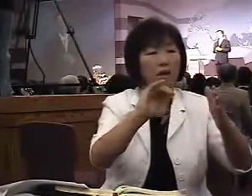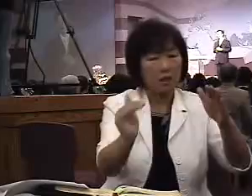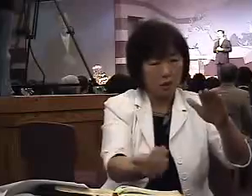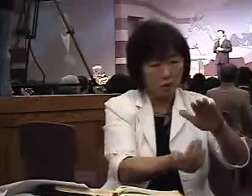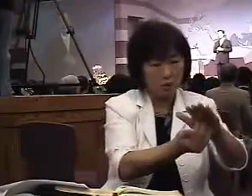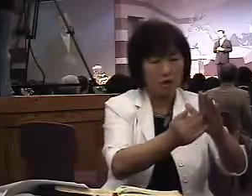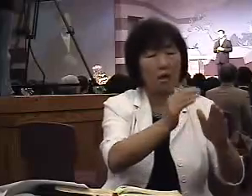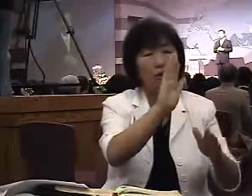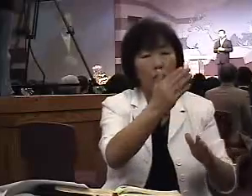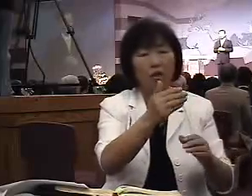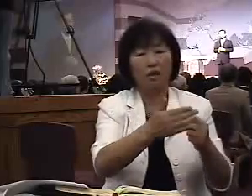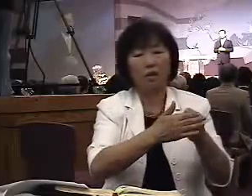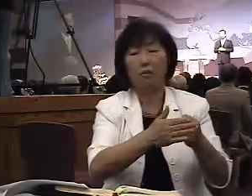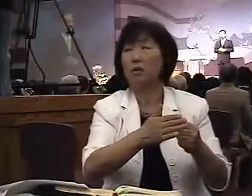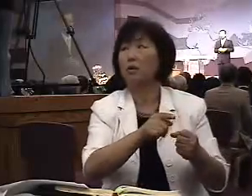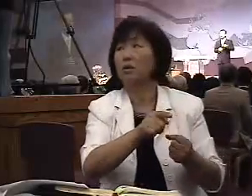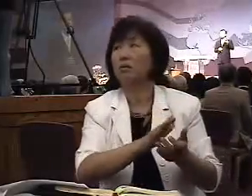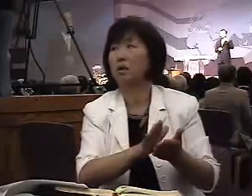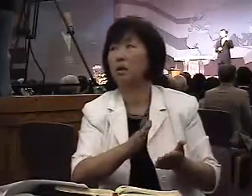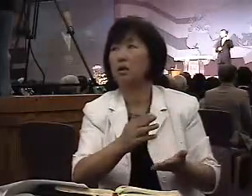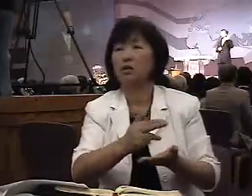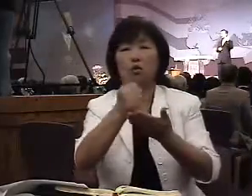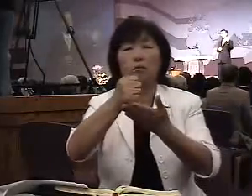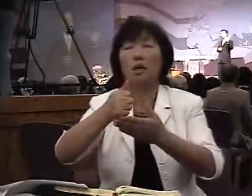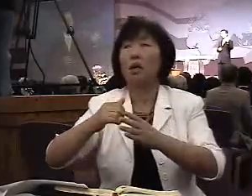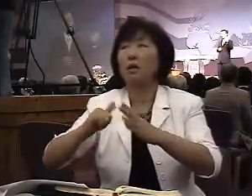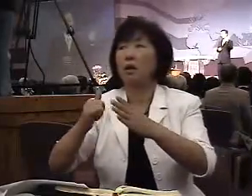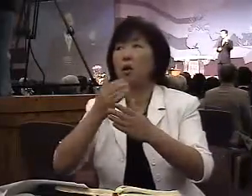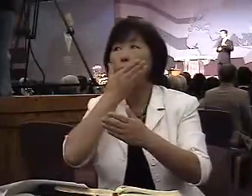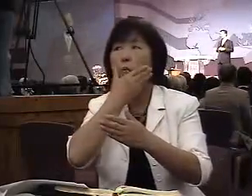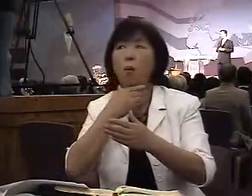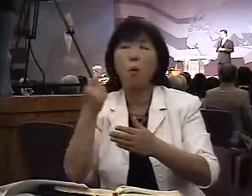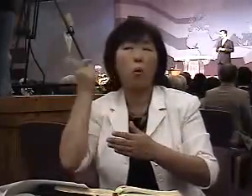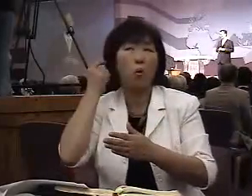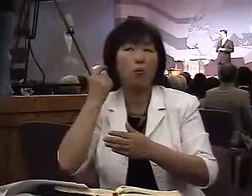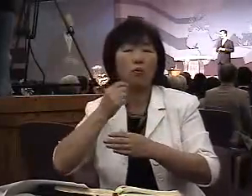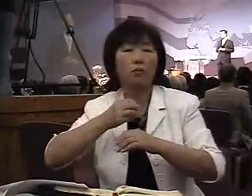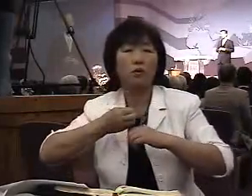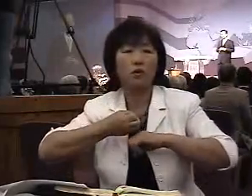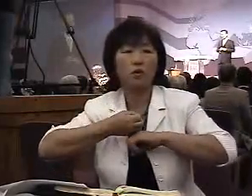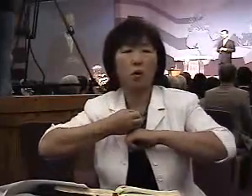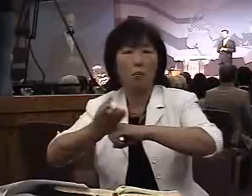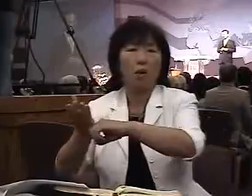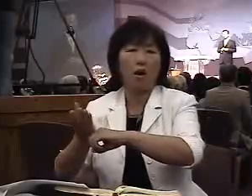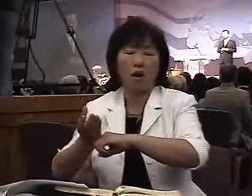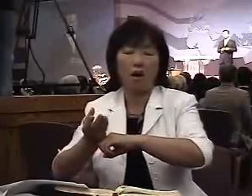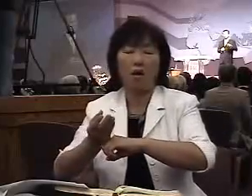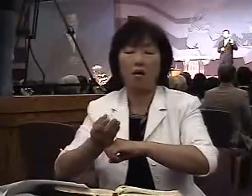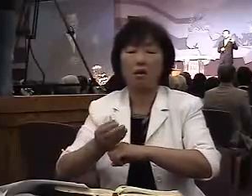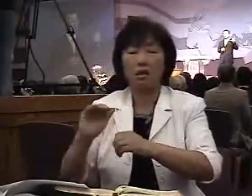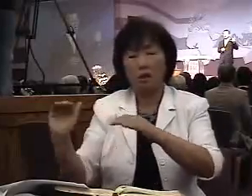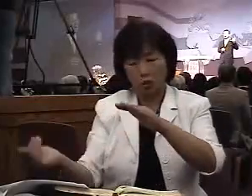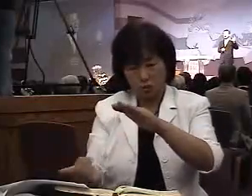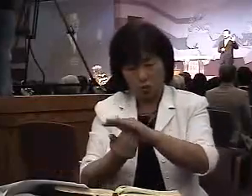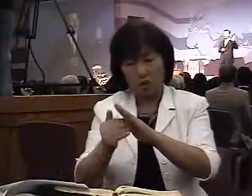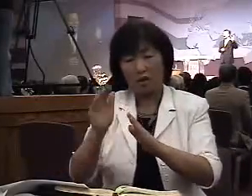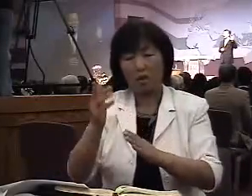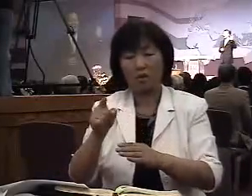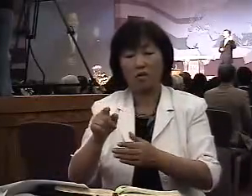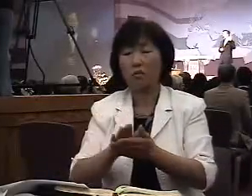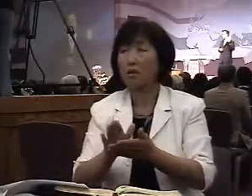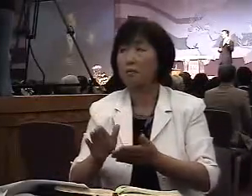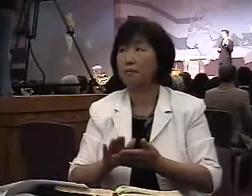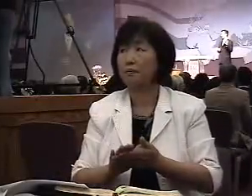때문인 것입니다. 자, 주님의 나라는 이렇게 복음 전파로 이루어지는 것입니다. 자, 그런데 보세요.